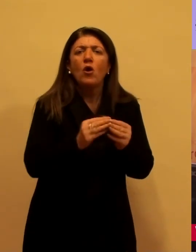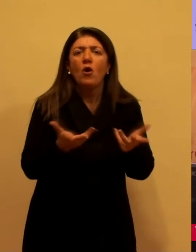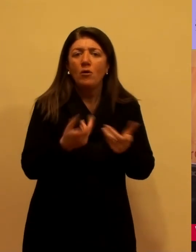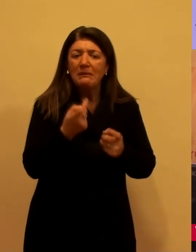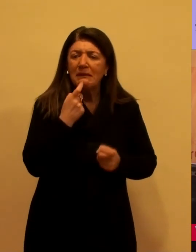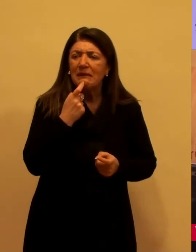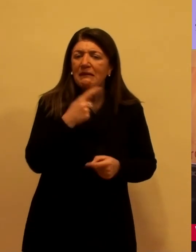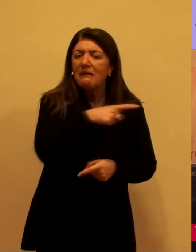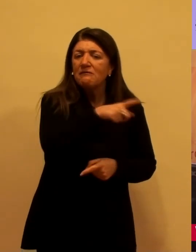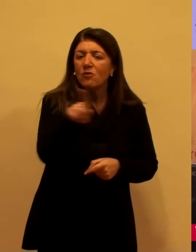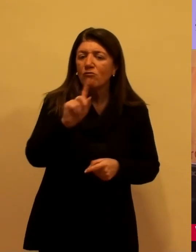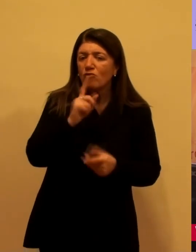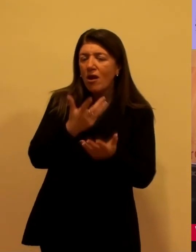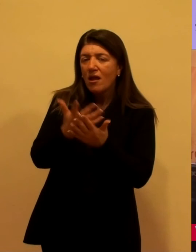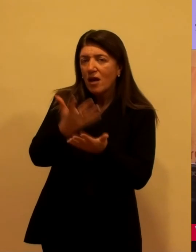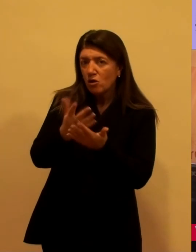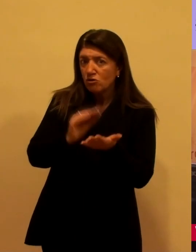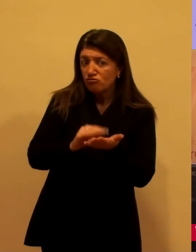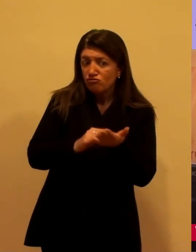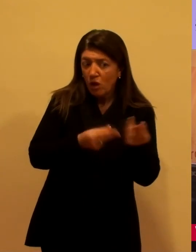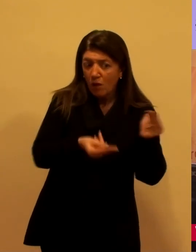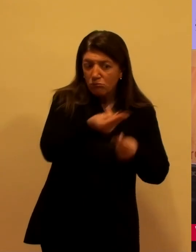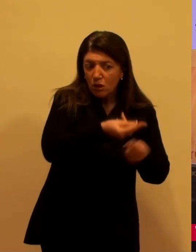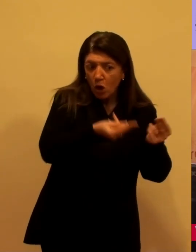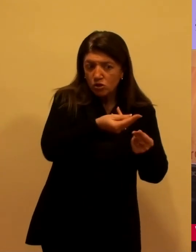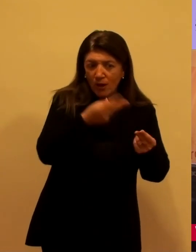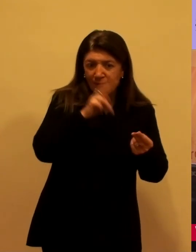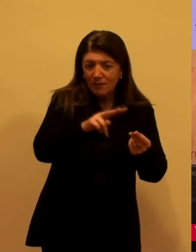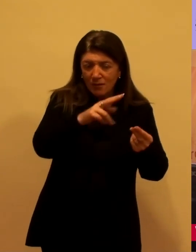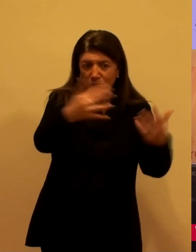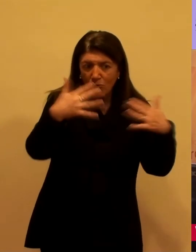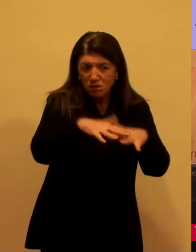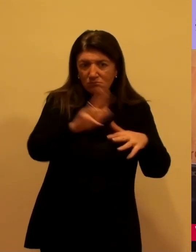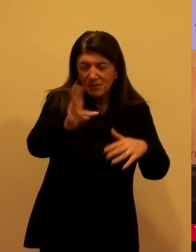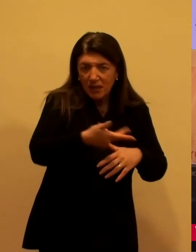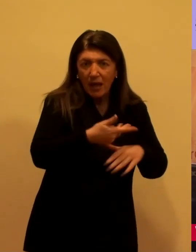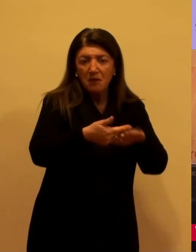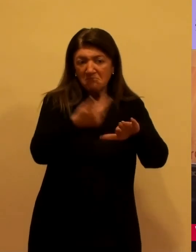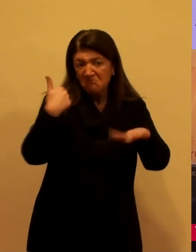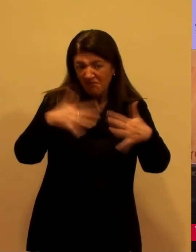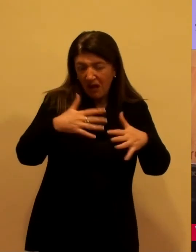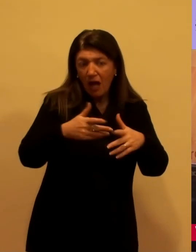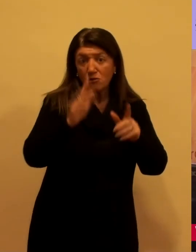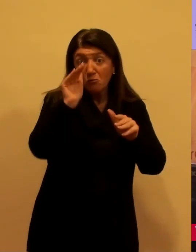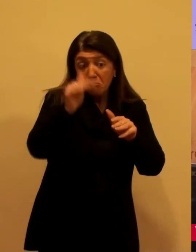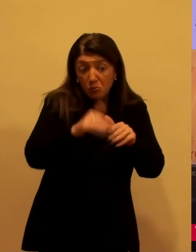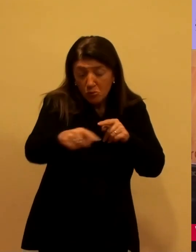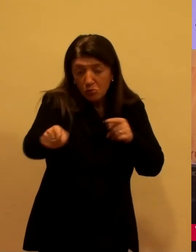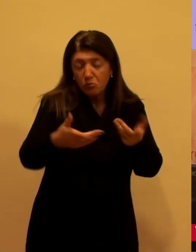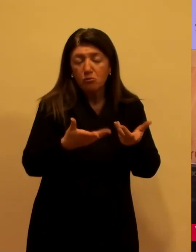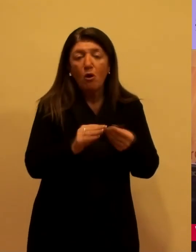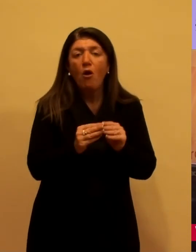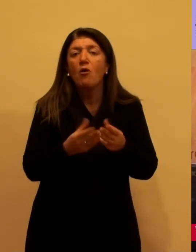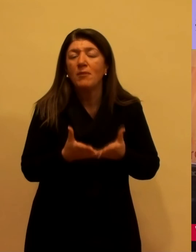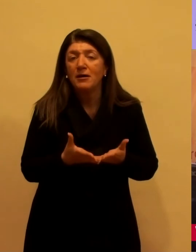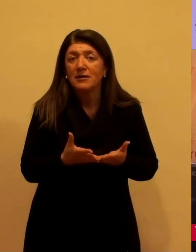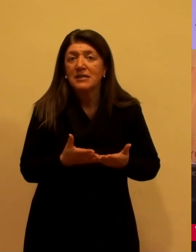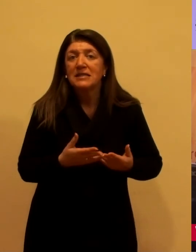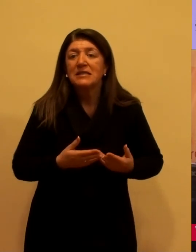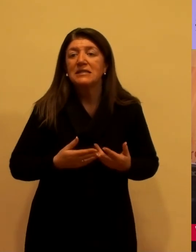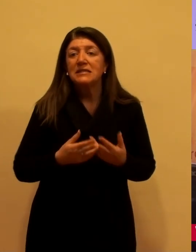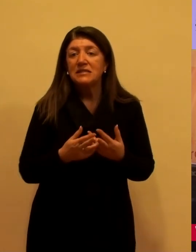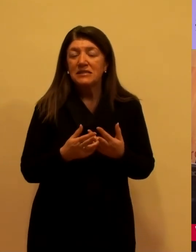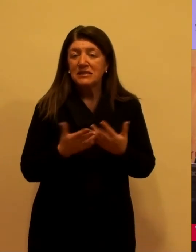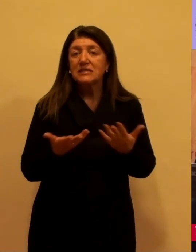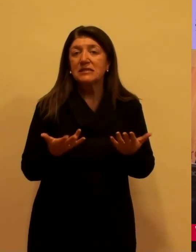cioè, ci sono dei progetti, magari passati e futuri, Chi ci vuole raccontare? L'avevi già accennato, Zona Arte, se